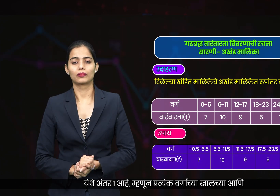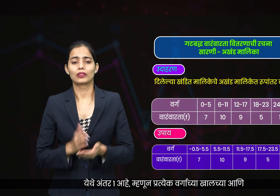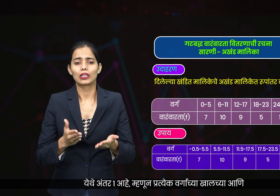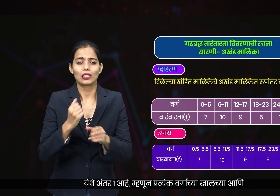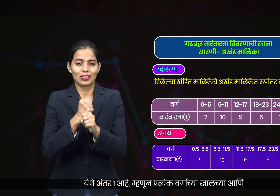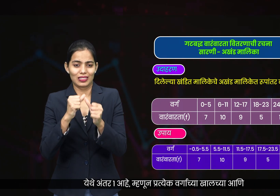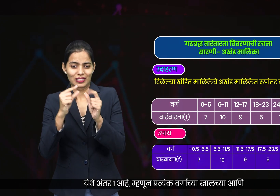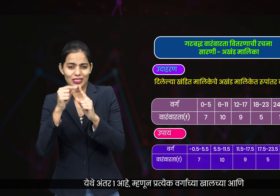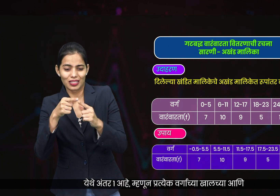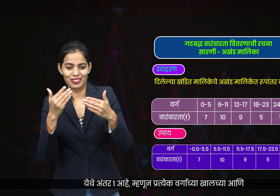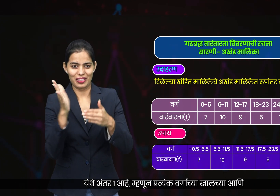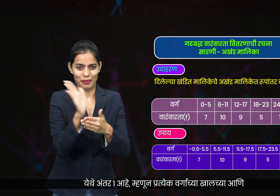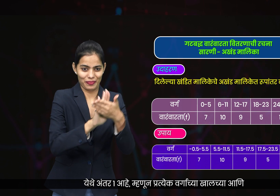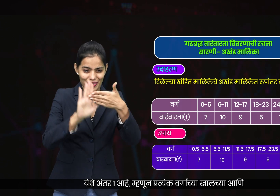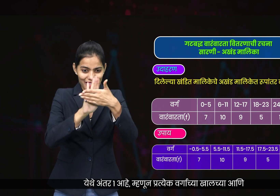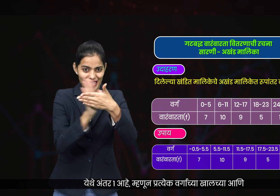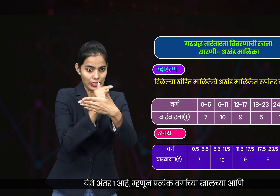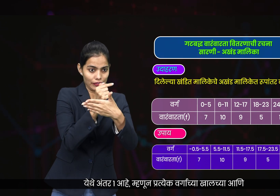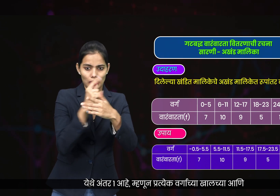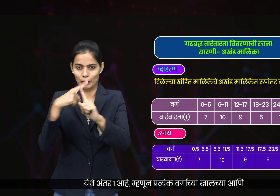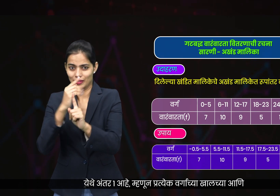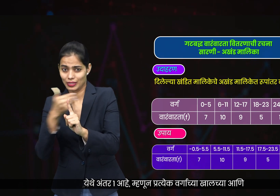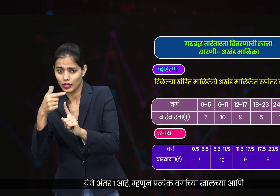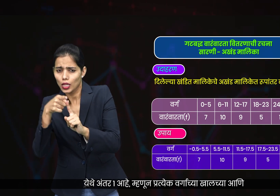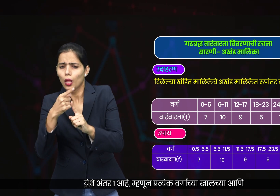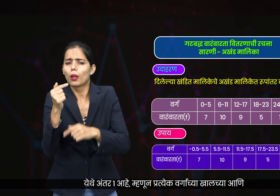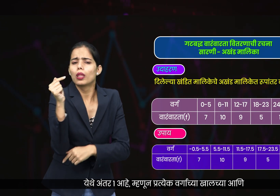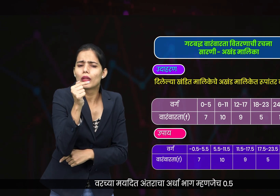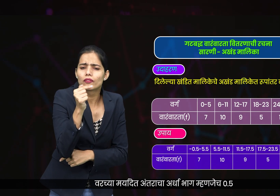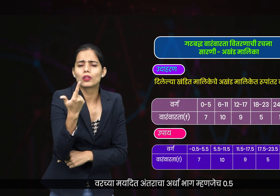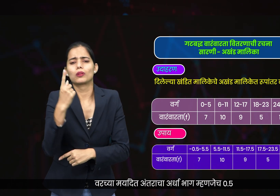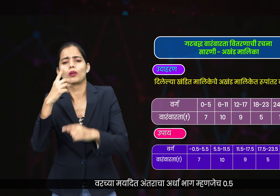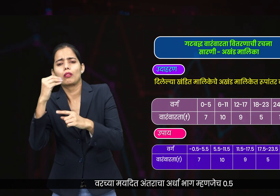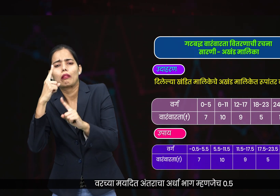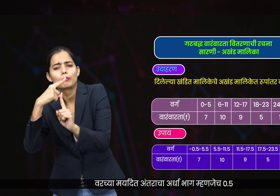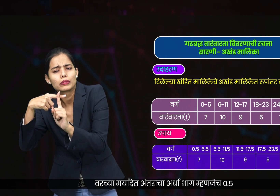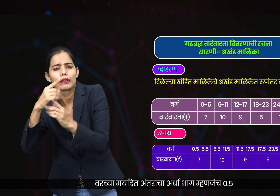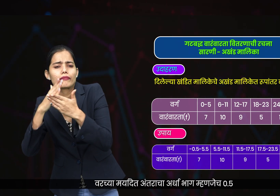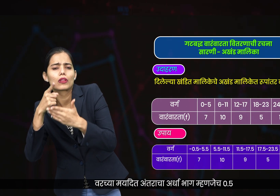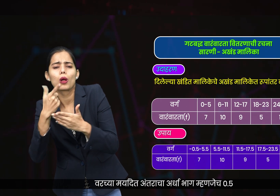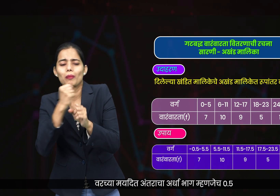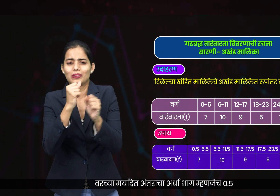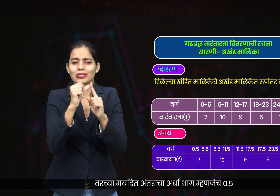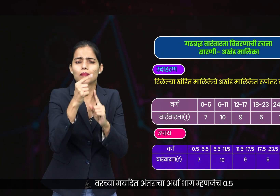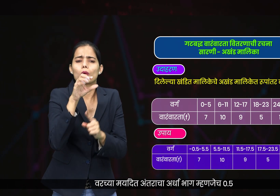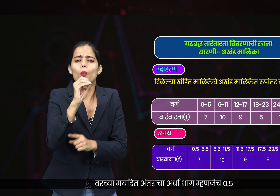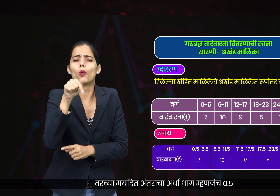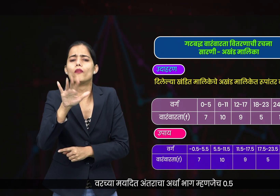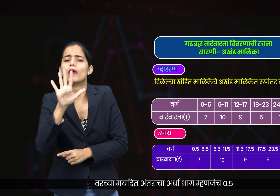येथे अंतर 1 आहे म्हणून प्रत्येक वर्गाच्या खालच्या आणि वरच्या मर्यादित अंतराचा अर्धा भाग म्हणजेच